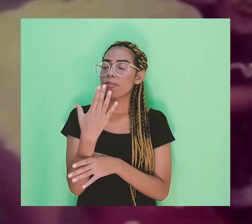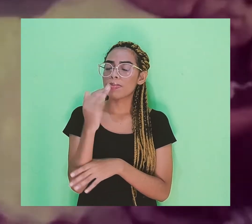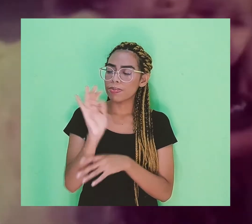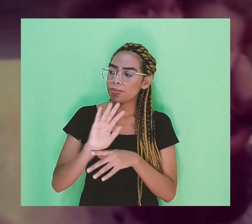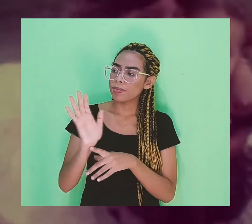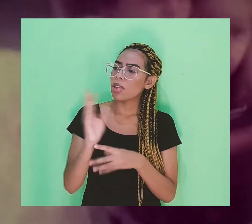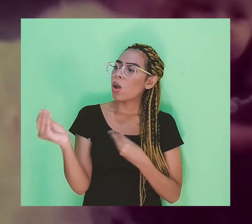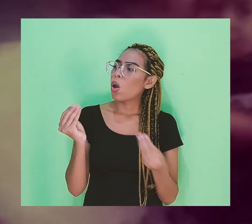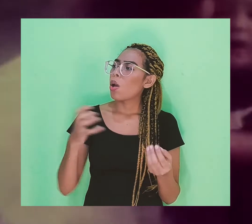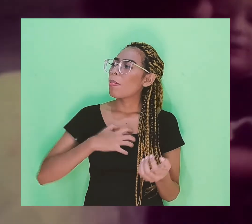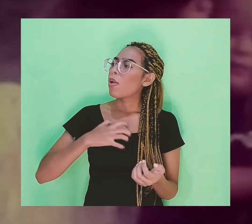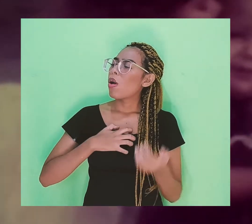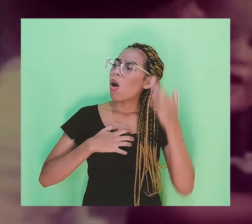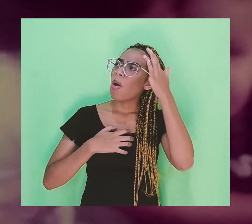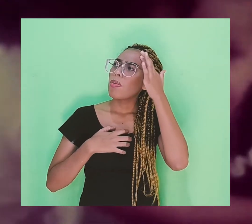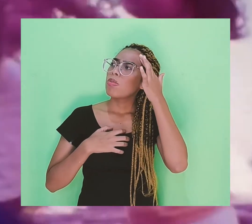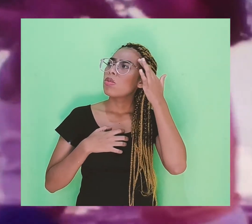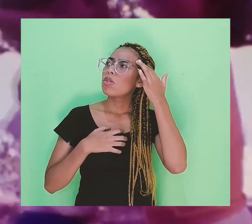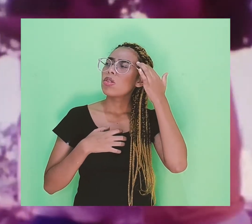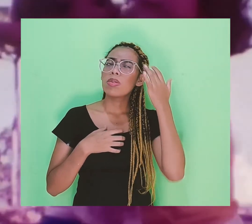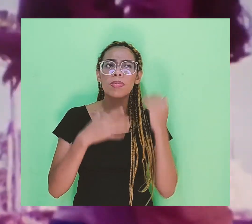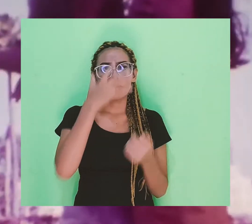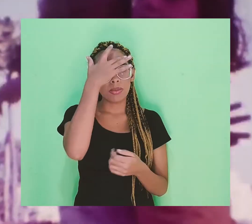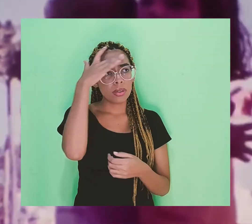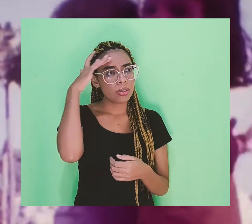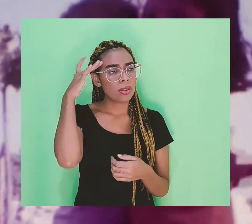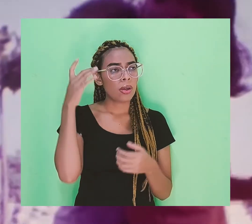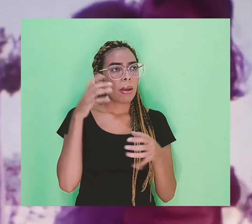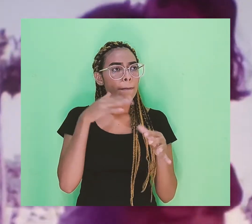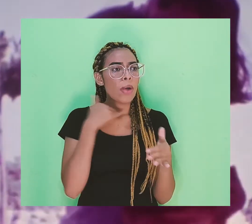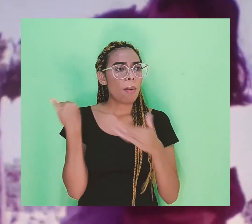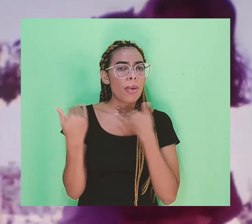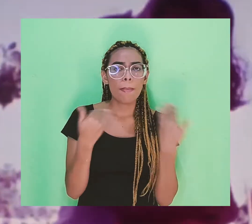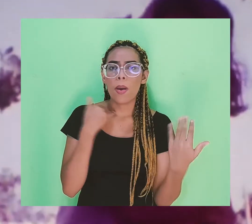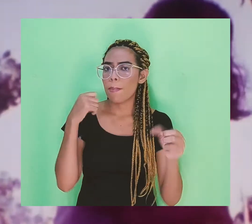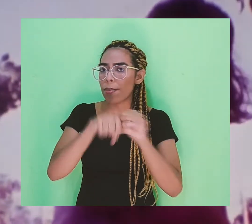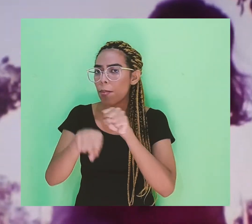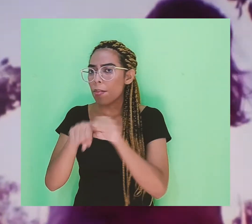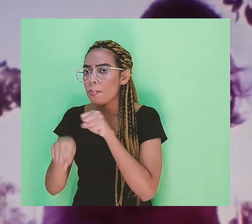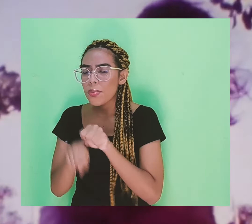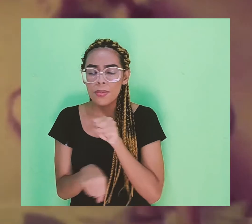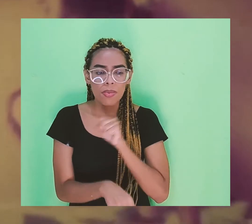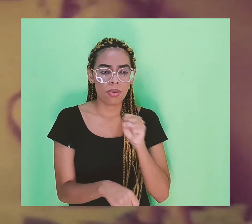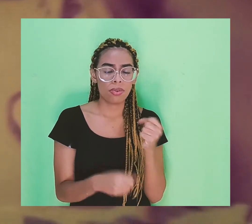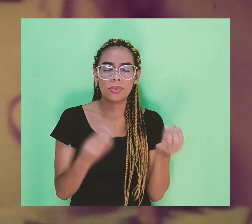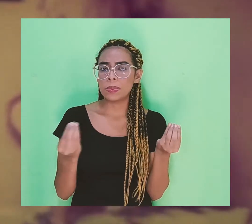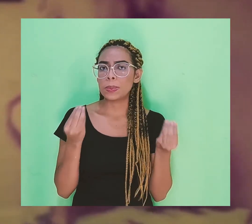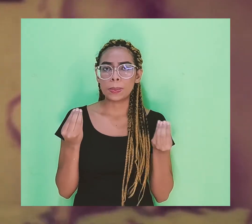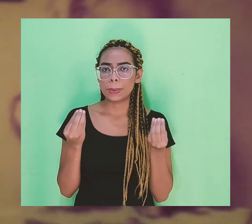imagens, contando como é que é a visão deles daquilo. Como muitos deles morreram por causa daquele contato, sabe? Como muitos deles perderam a vida, a ponto de